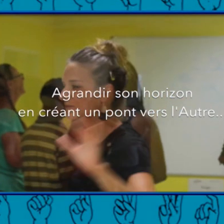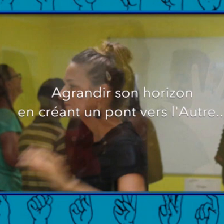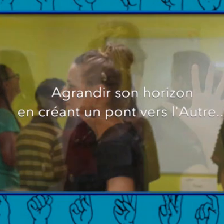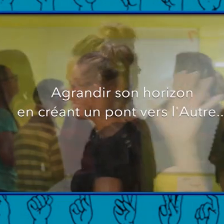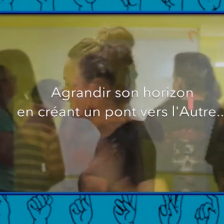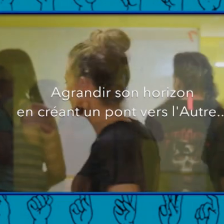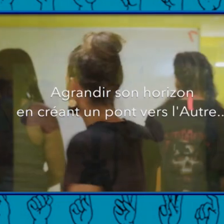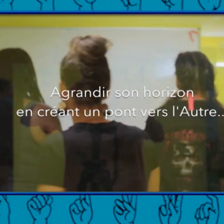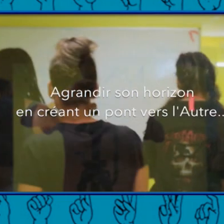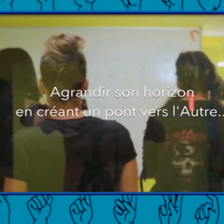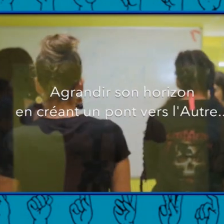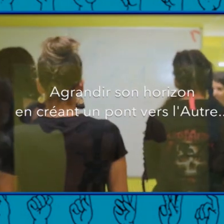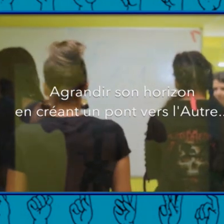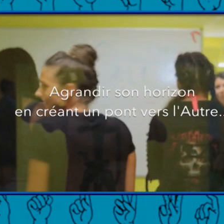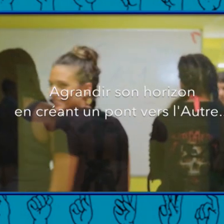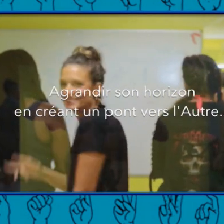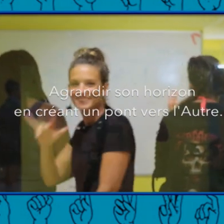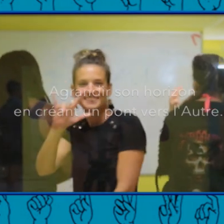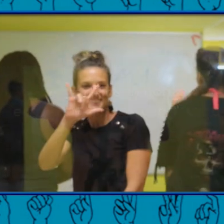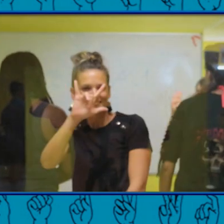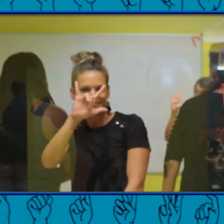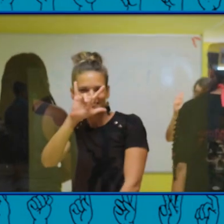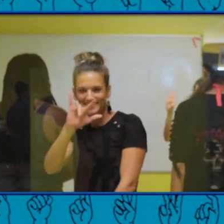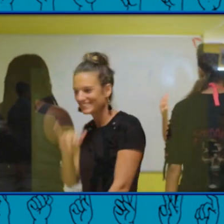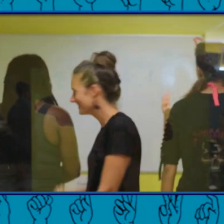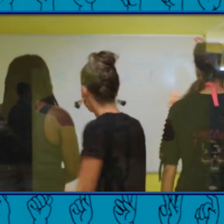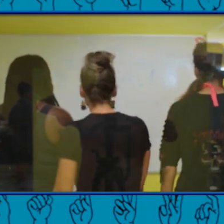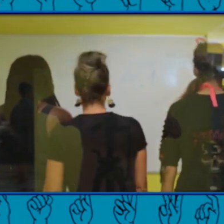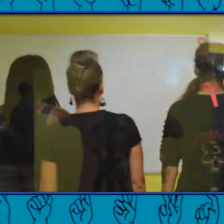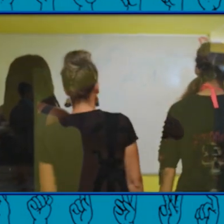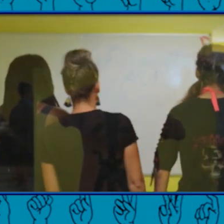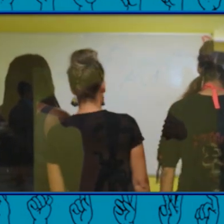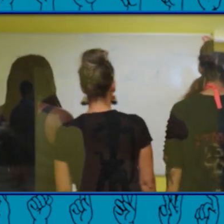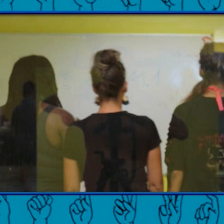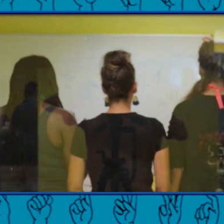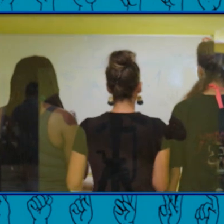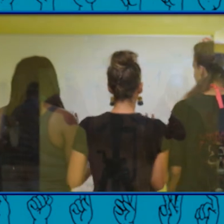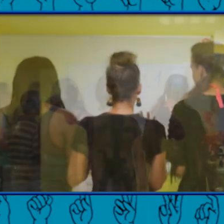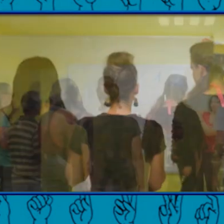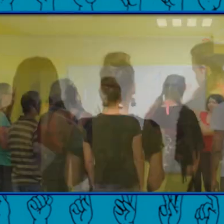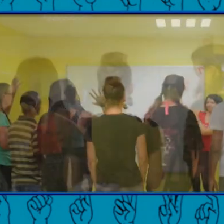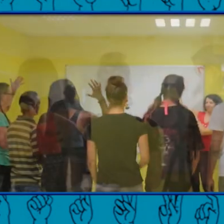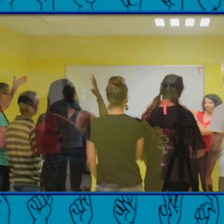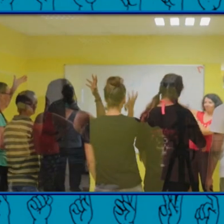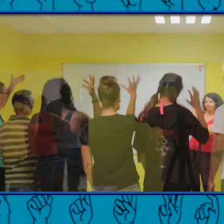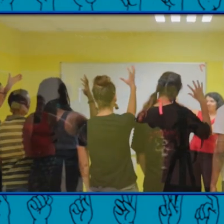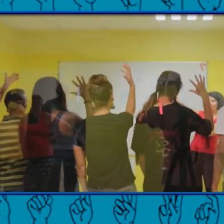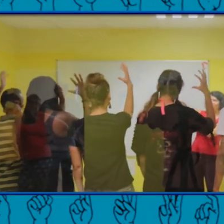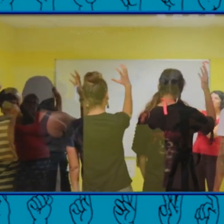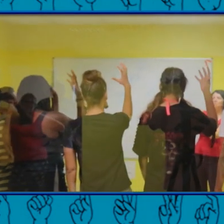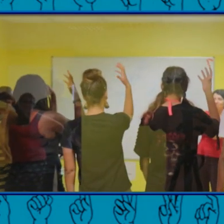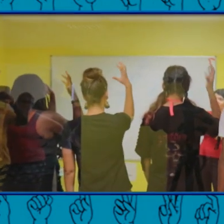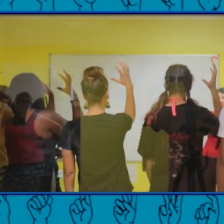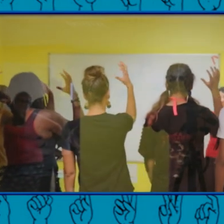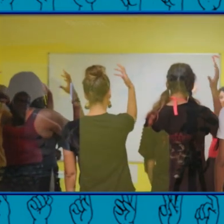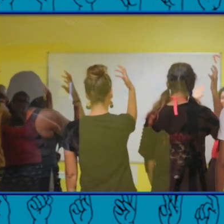mais j'ai envie de dire que c'est presque secondaire. Pour nous, ce qui était surtout important, c'est de créer ce petit film et de faire en sorte que